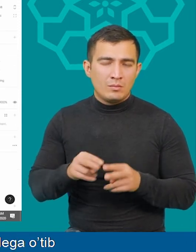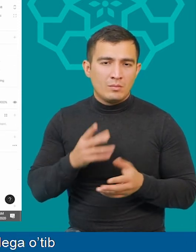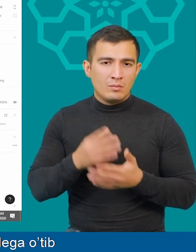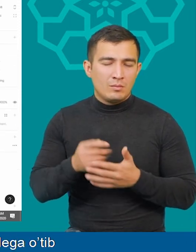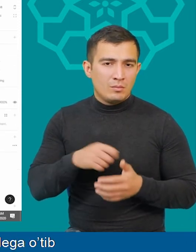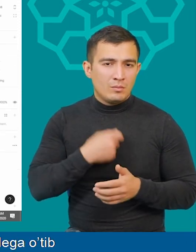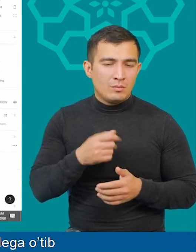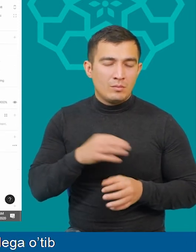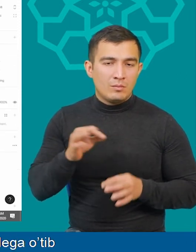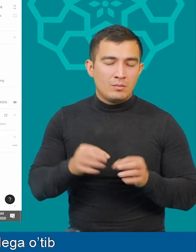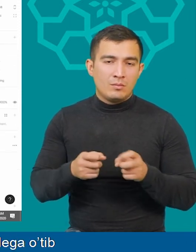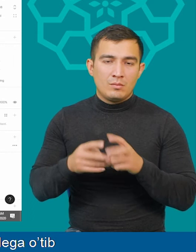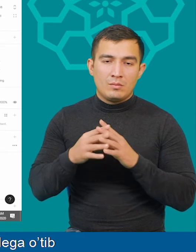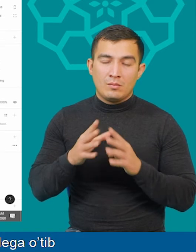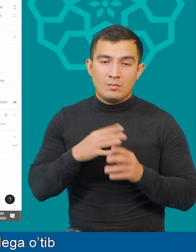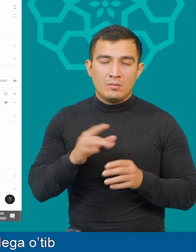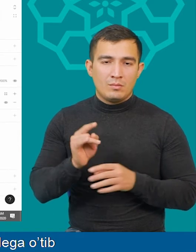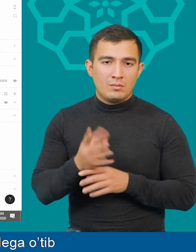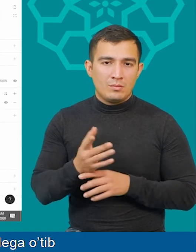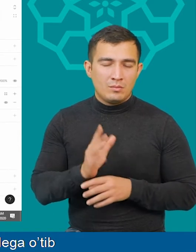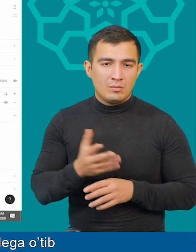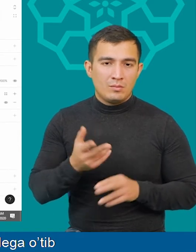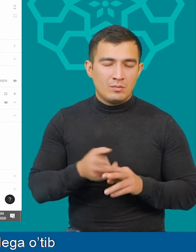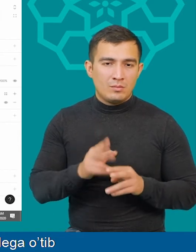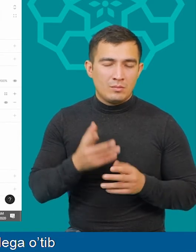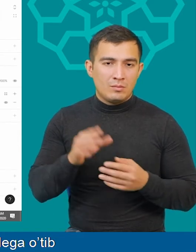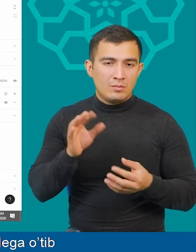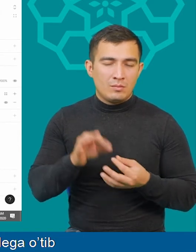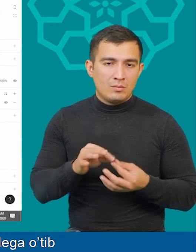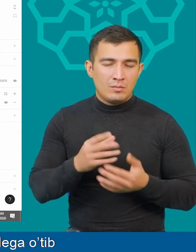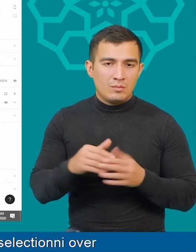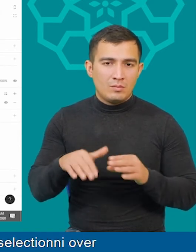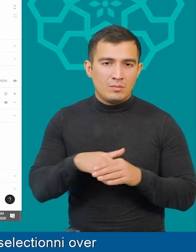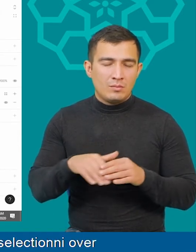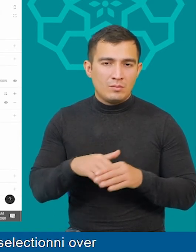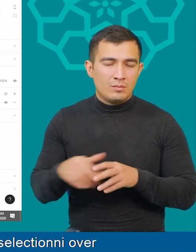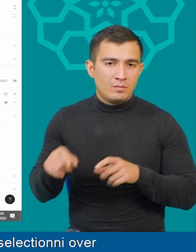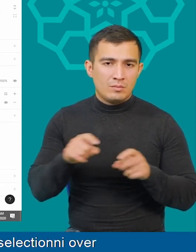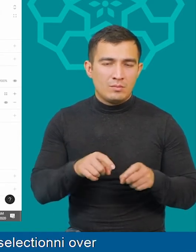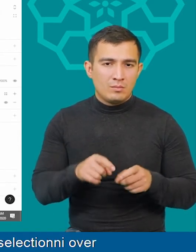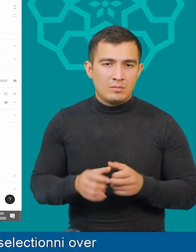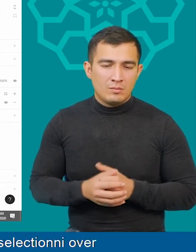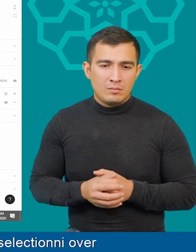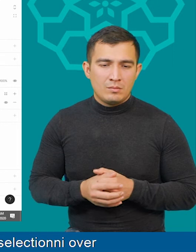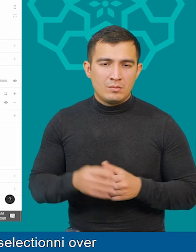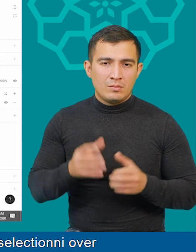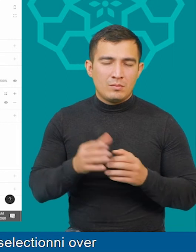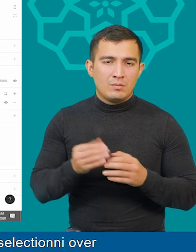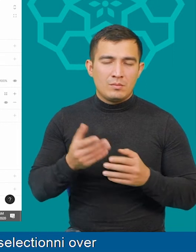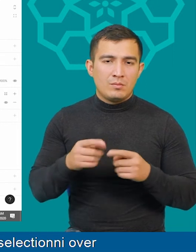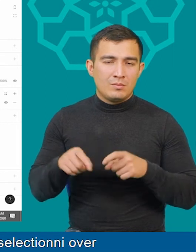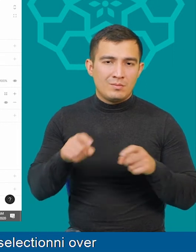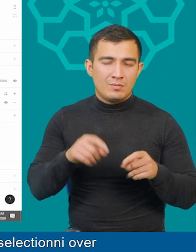Ko'rib turibsizlar, bizda mana shuncha narsa chiqib ketyapti va buni bosib file ga o'tib file